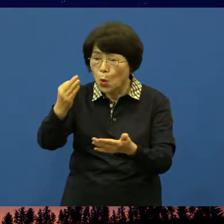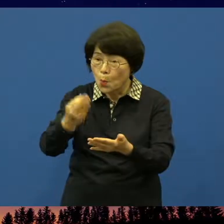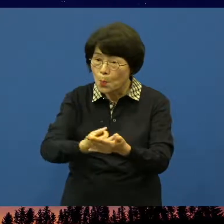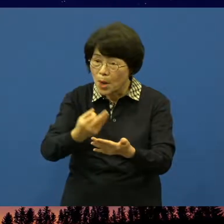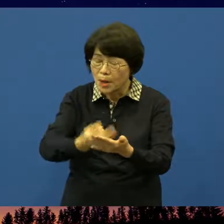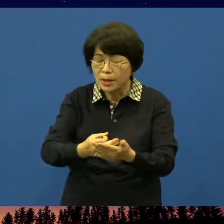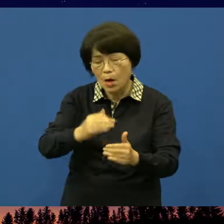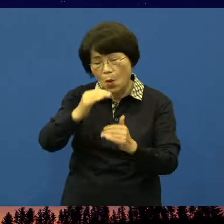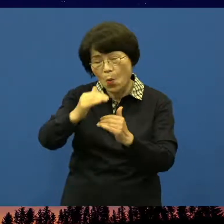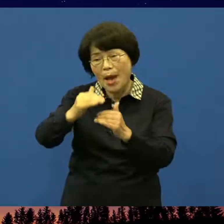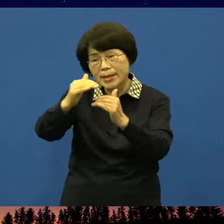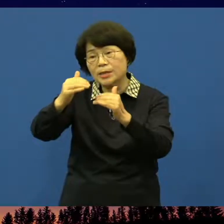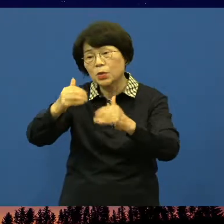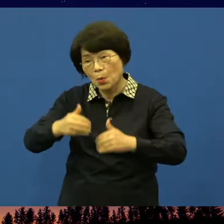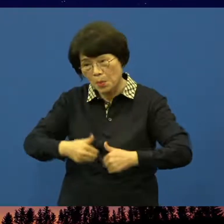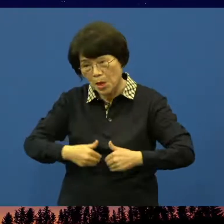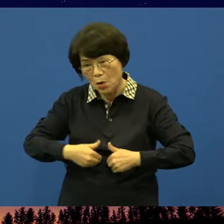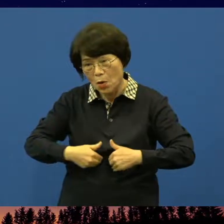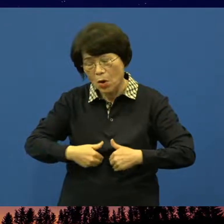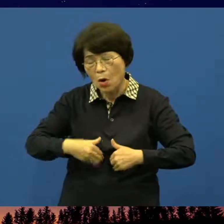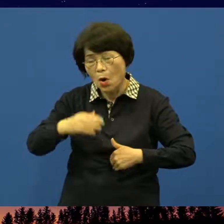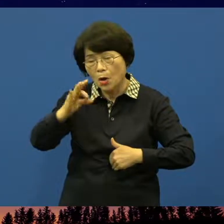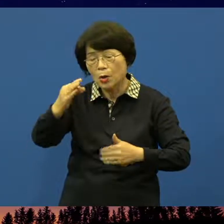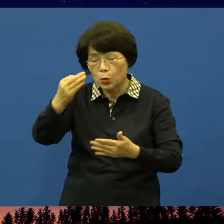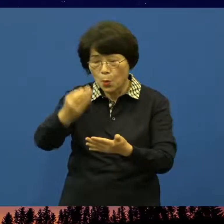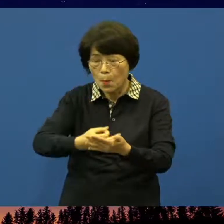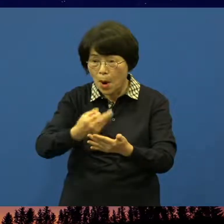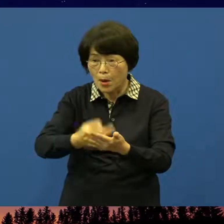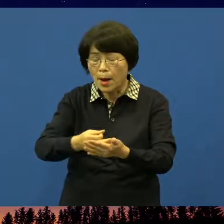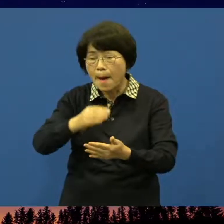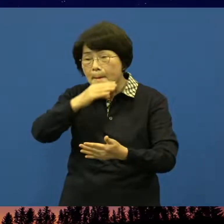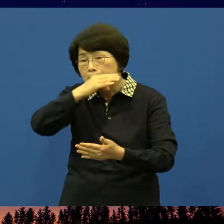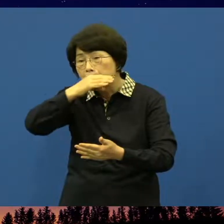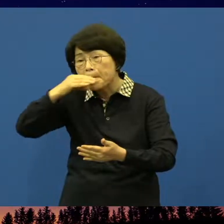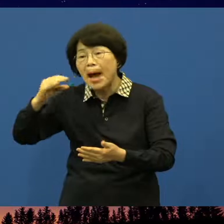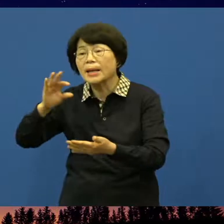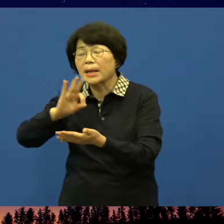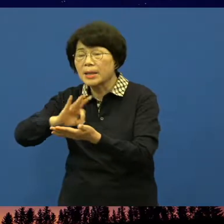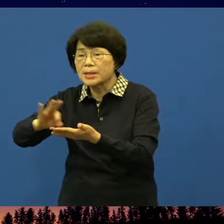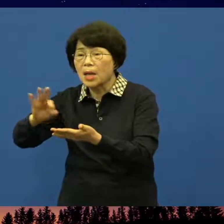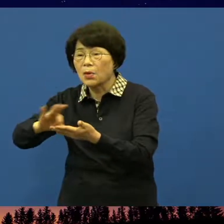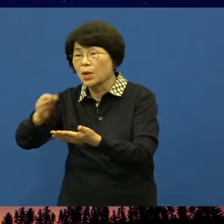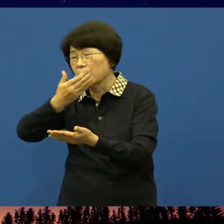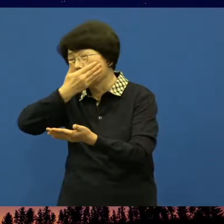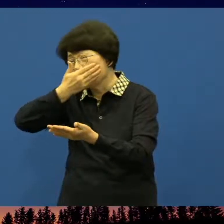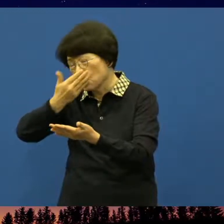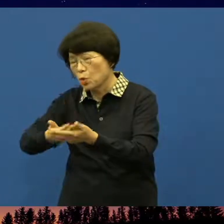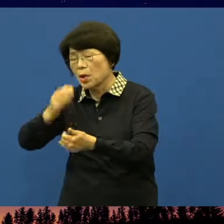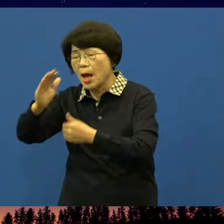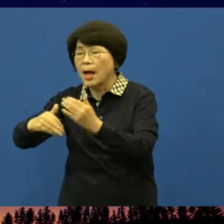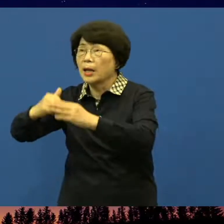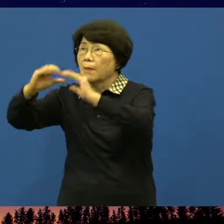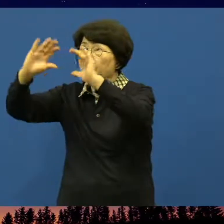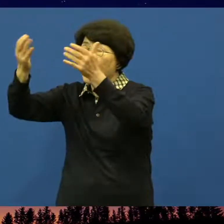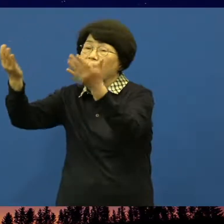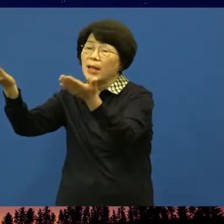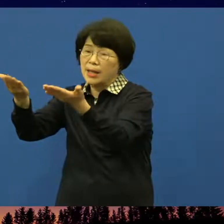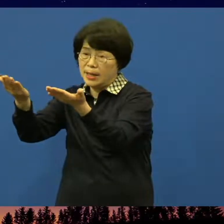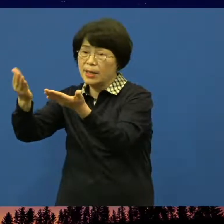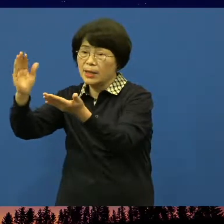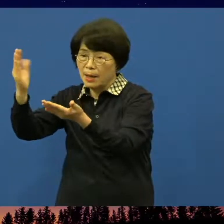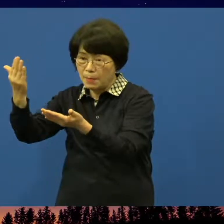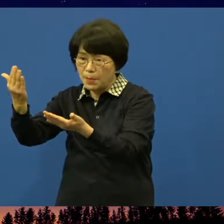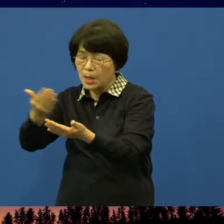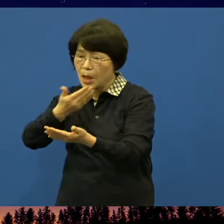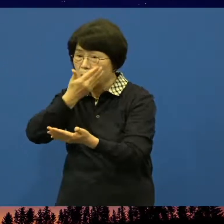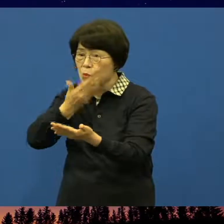되고, 그리고 그 돈을 번 것을 가지고 바르게 쓰는 것도 굉장히 중요한 하나님의 나라의 일이라고 하는 것입니다.